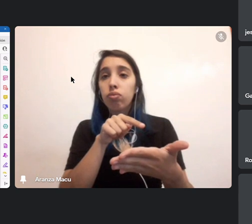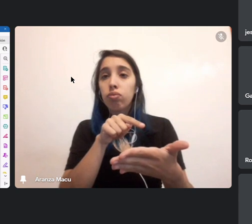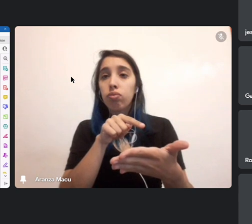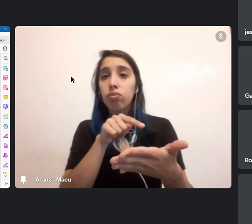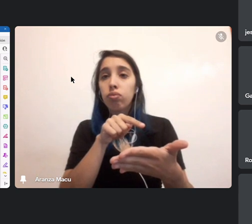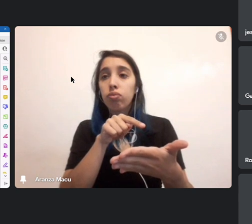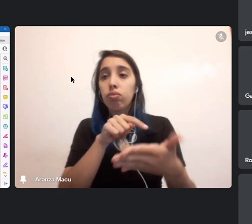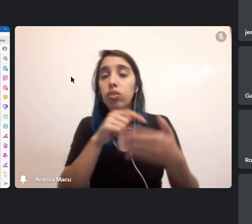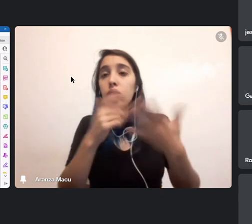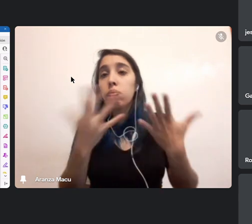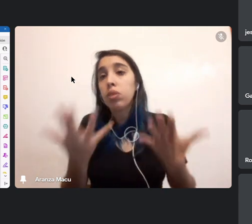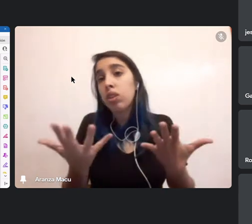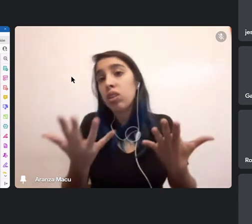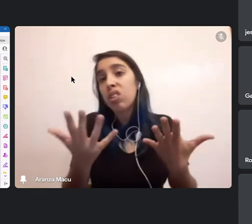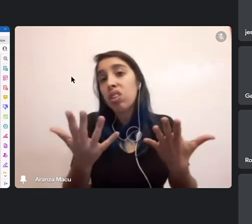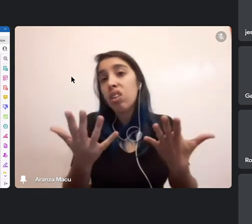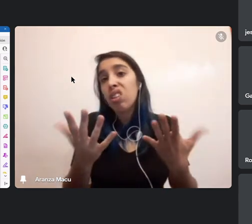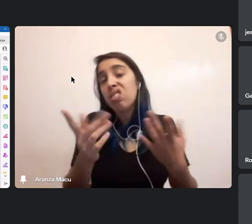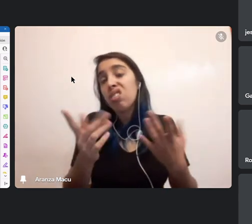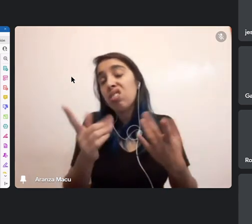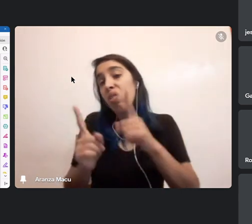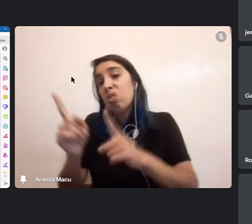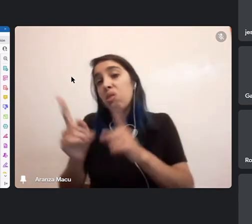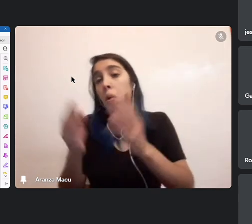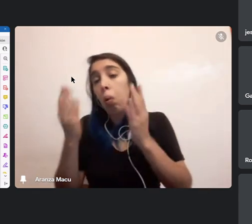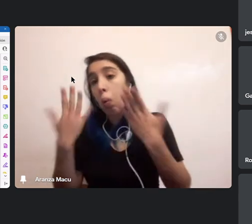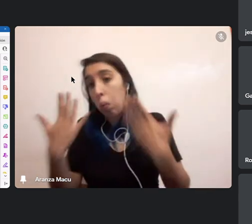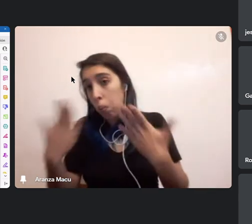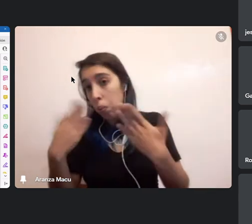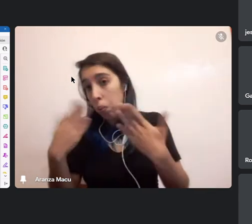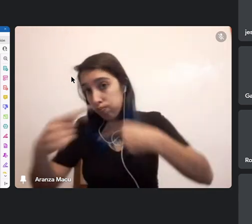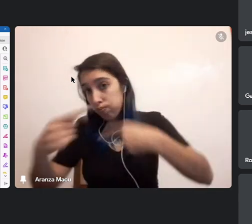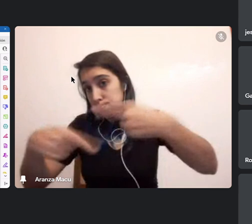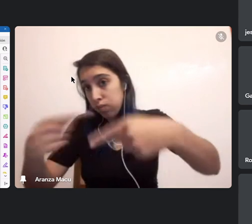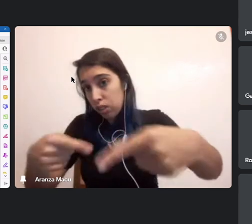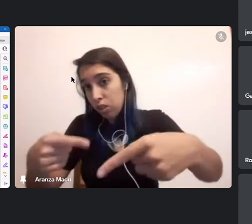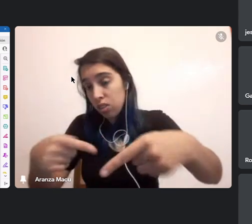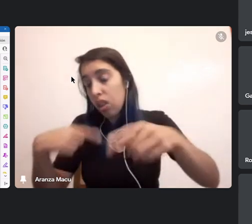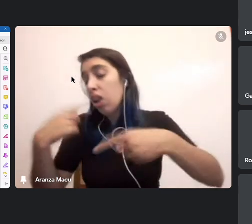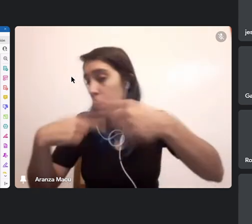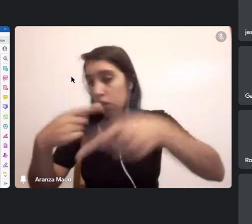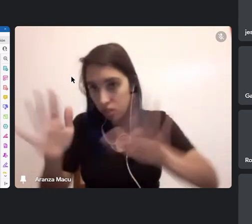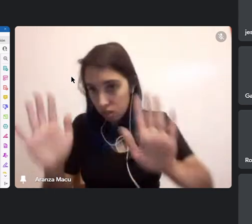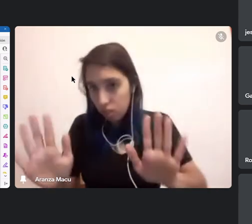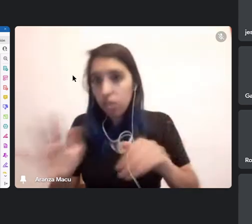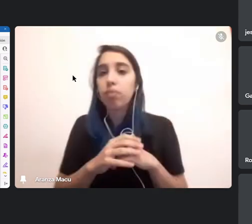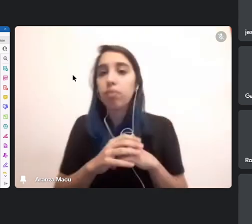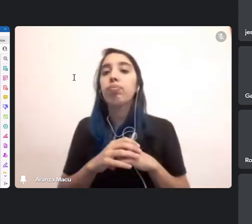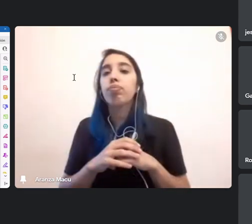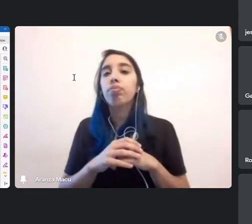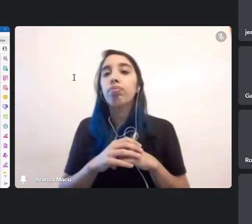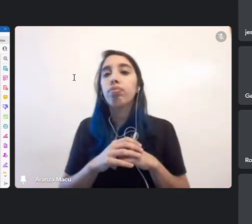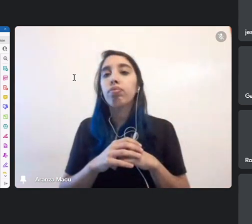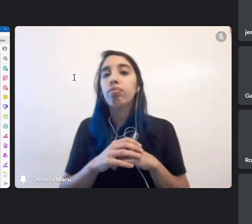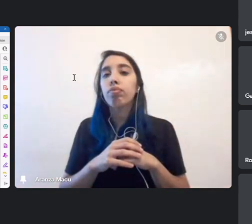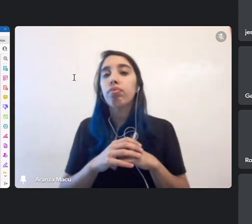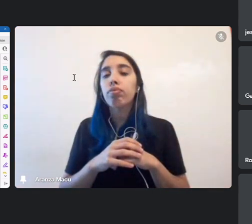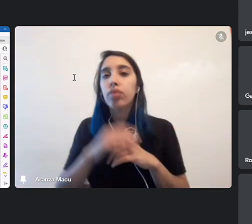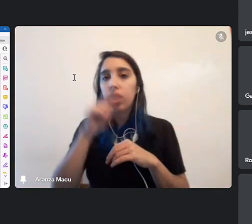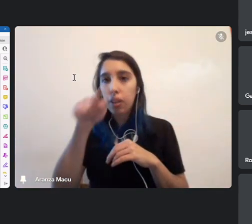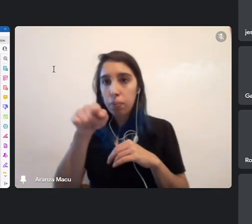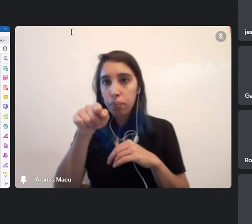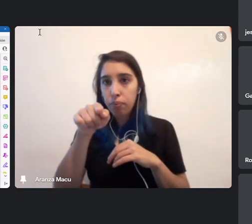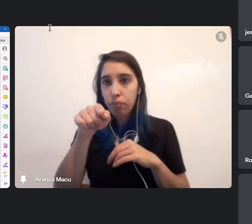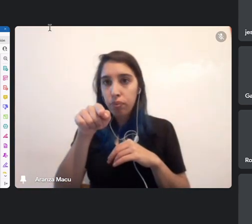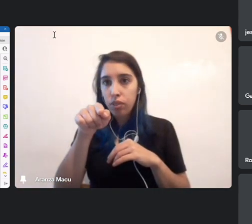Y el que sí puede seguir avanzando, sigue avanzando en los otros, ¿sí? Este sigue hasta acá, hasta Dearar. Yo les dejo el